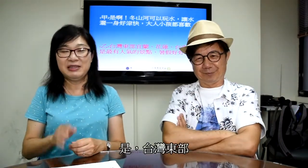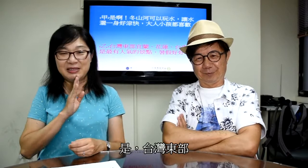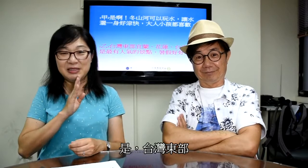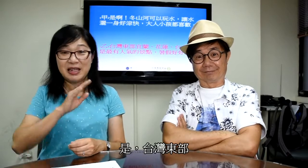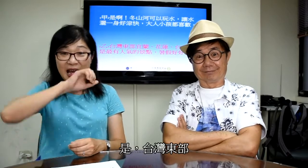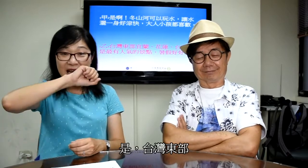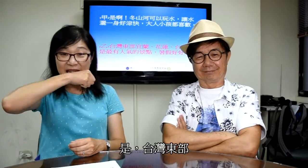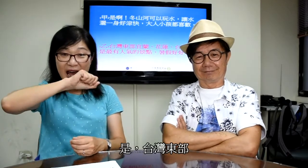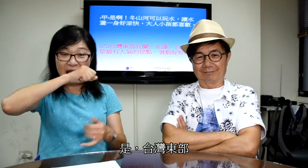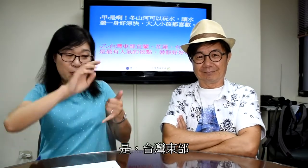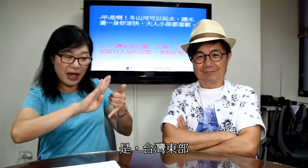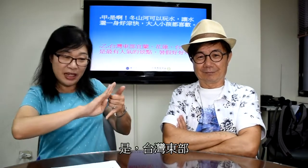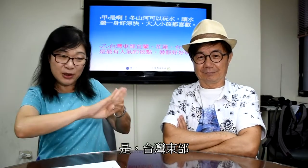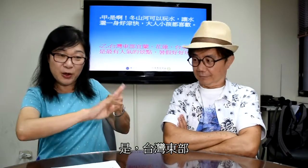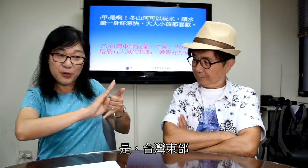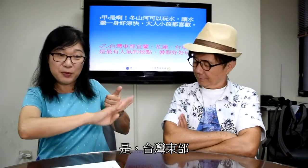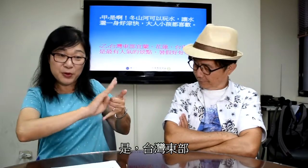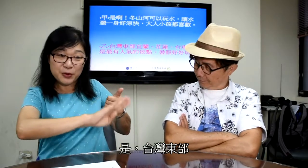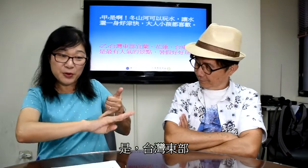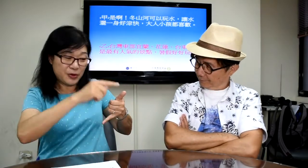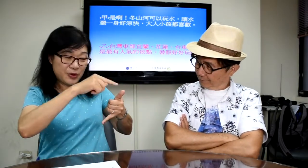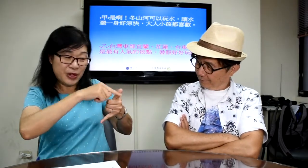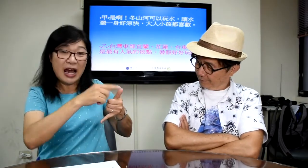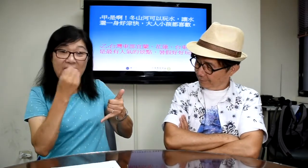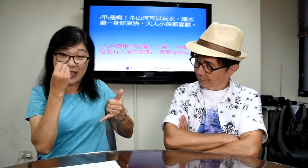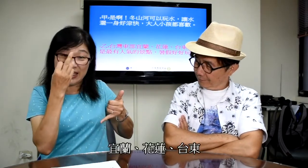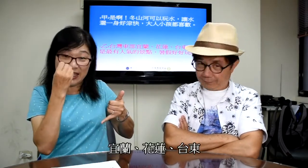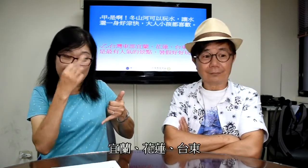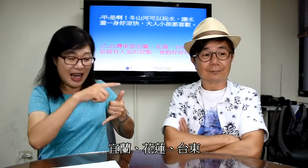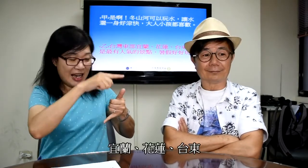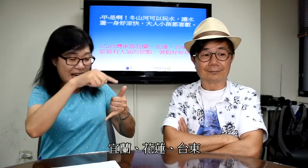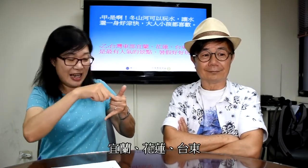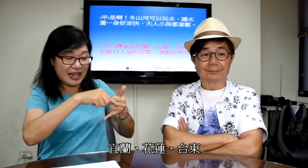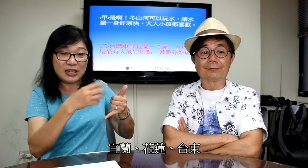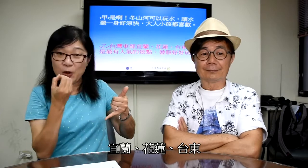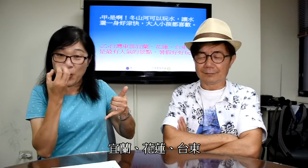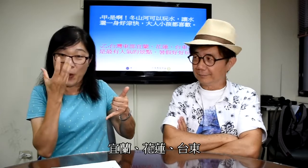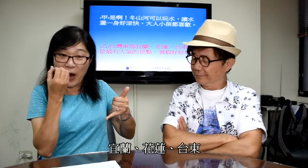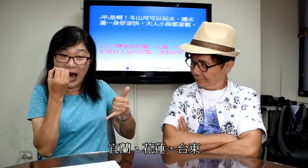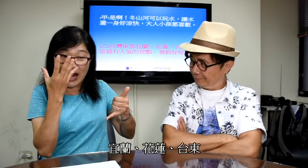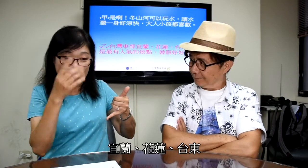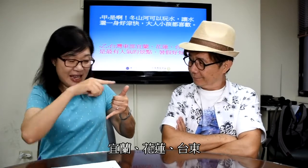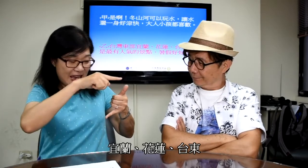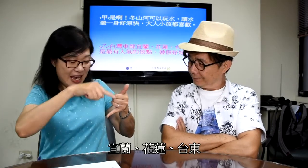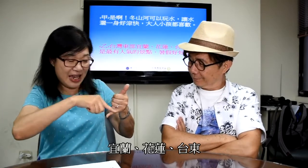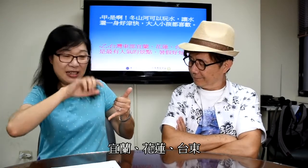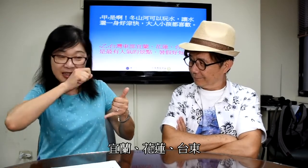是台湾东部宜兰花莲